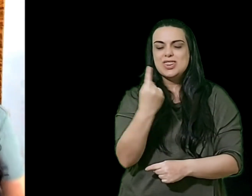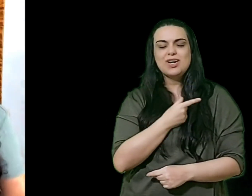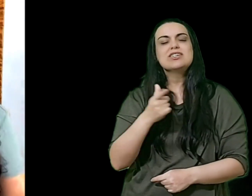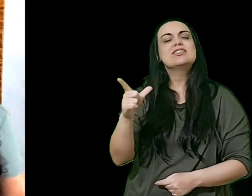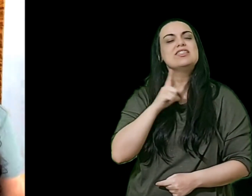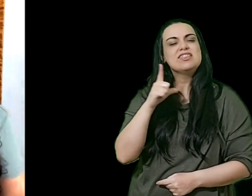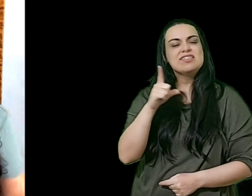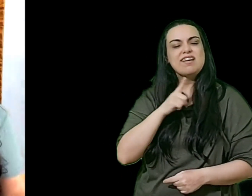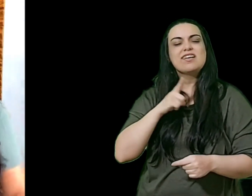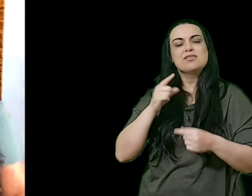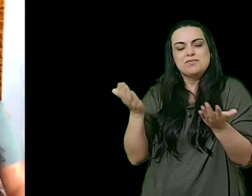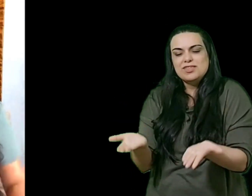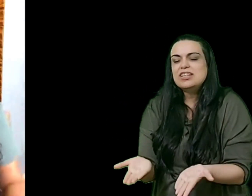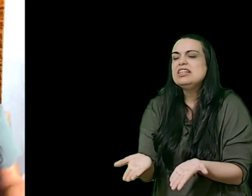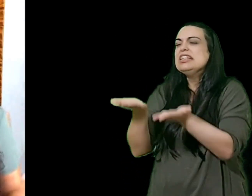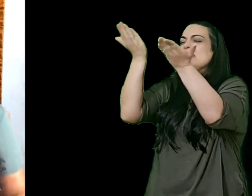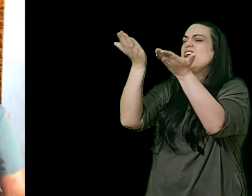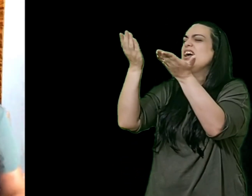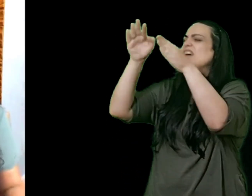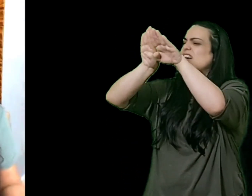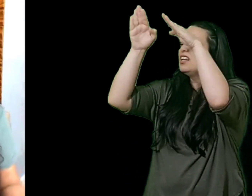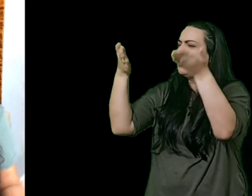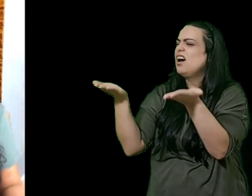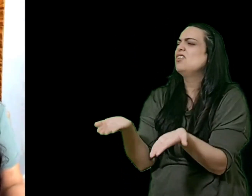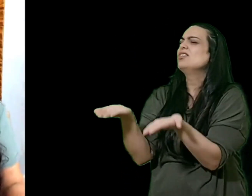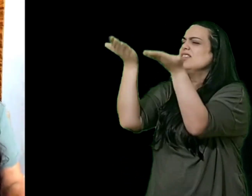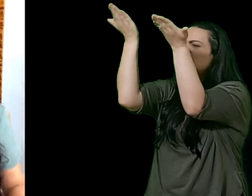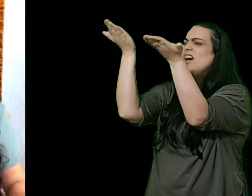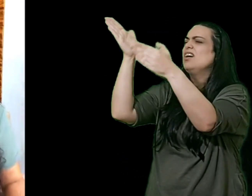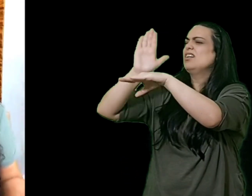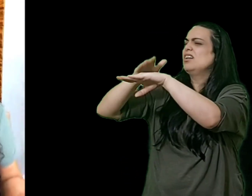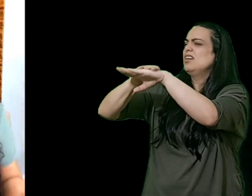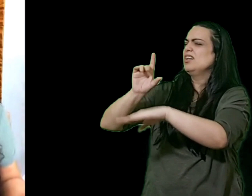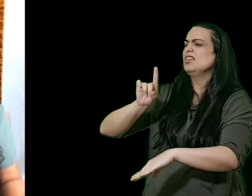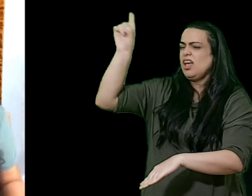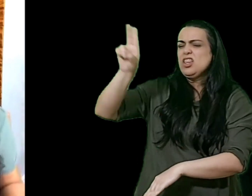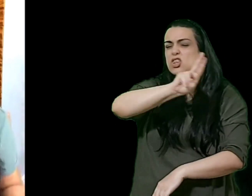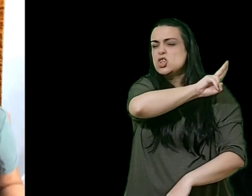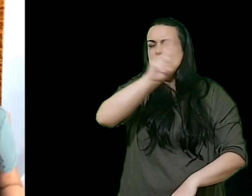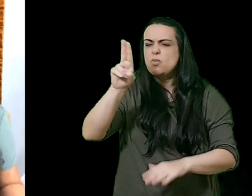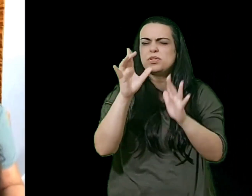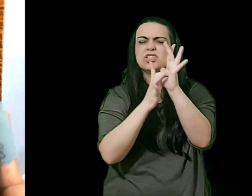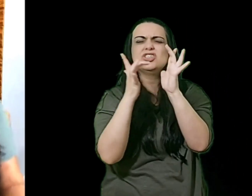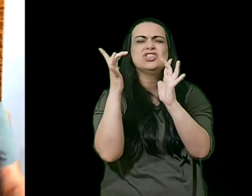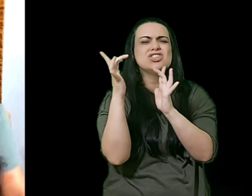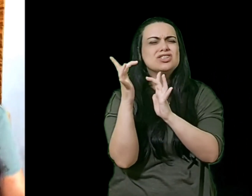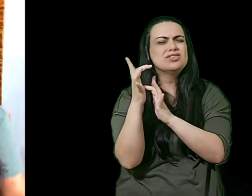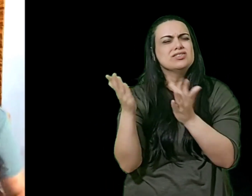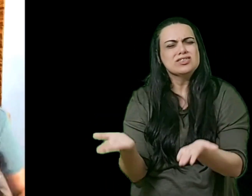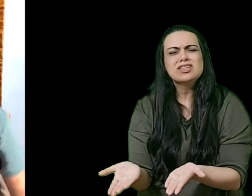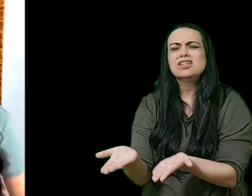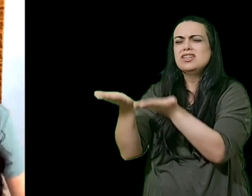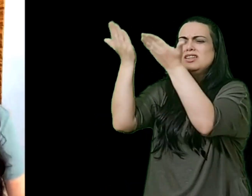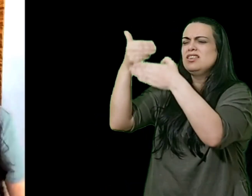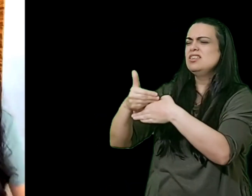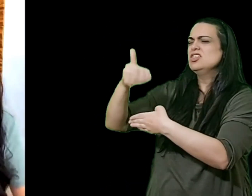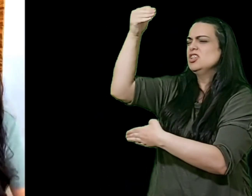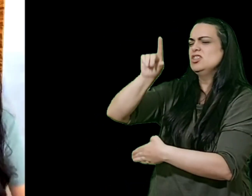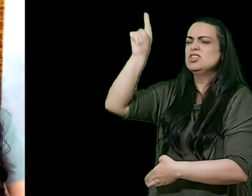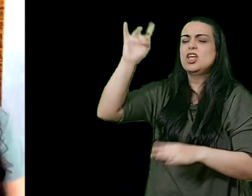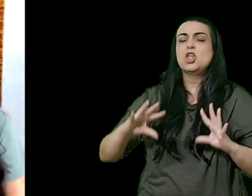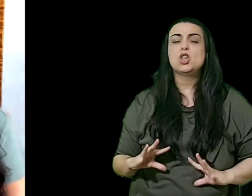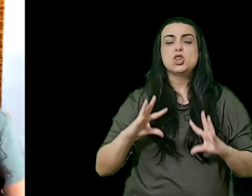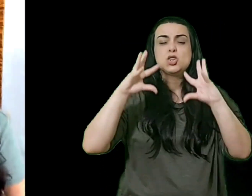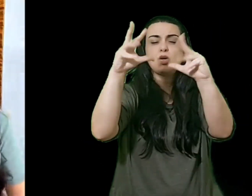nós dispomos agora diante de ti, do teu altar. Colocamos no nome de Jesus, Pai, isso diante de ti. Todas